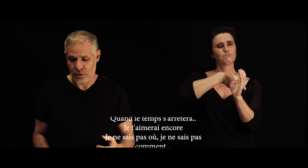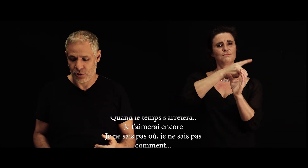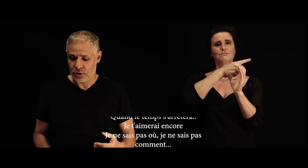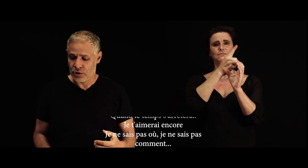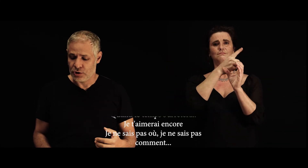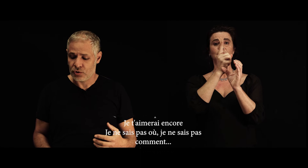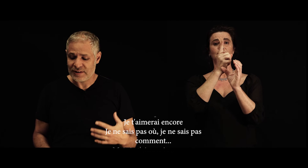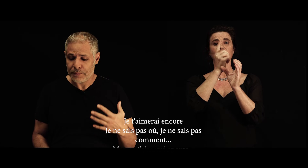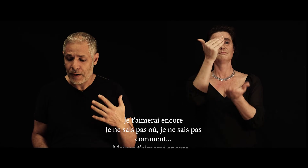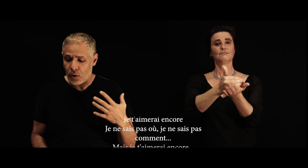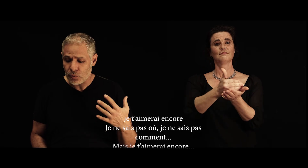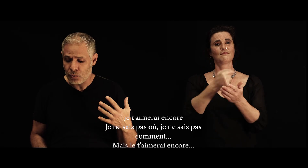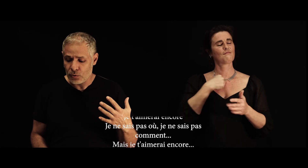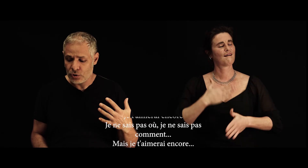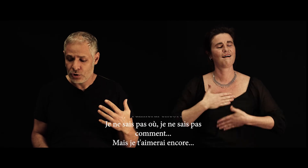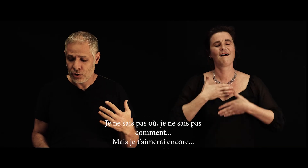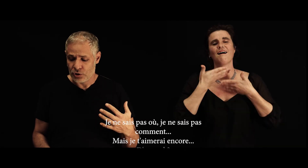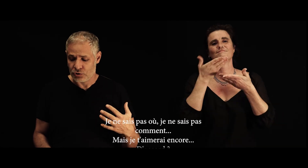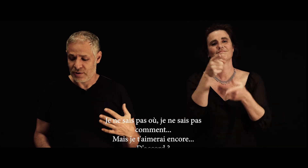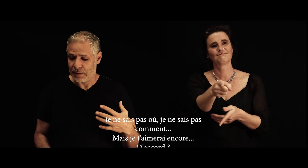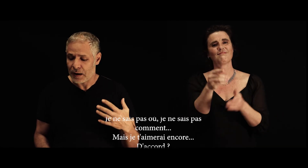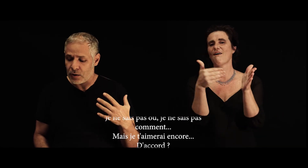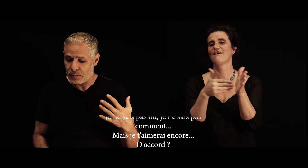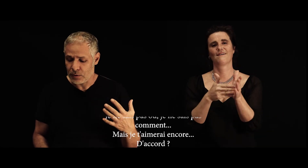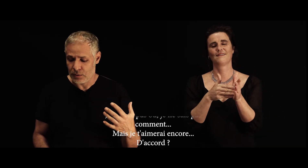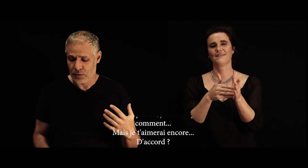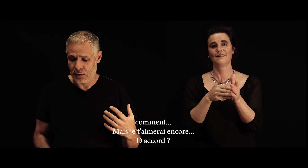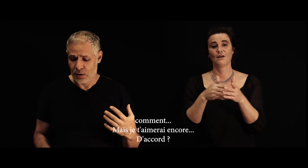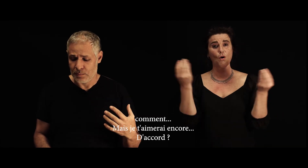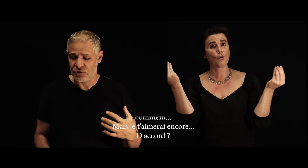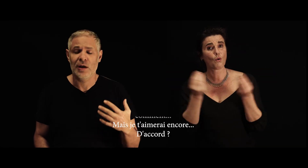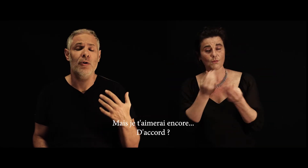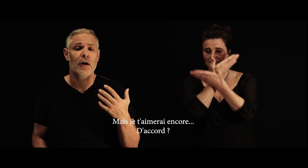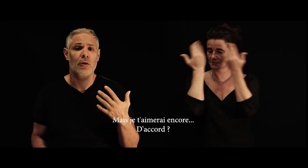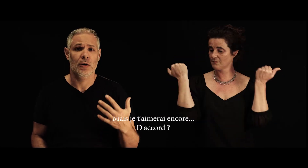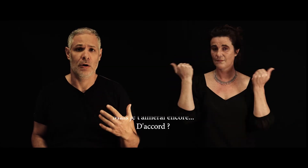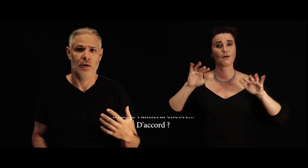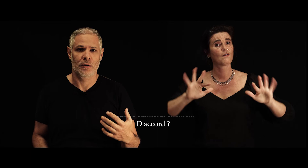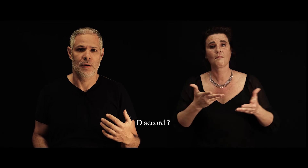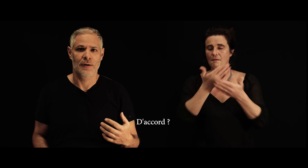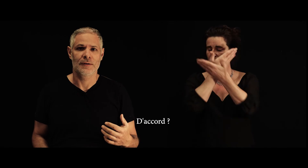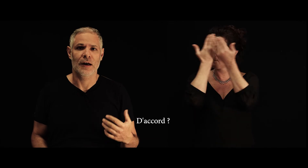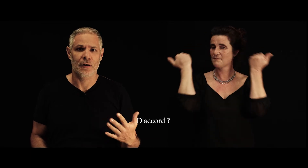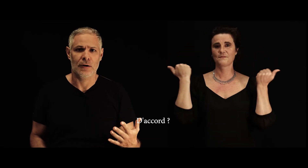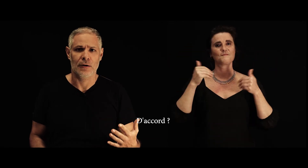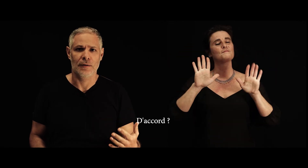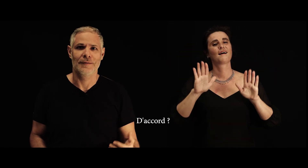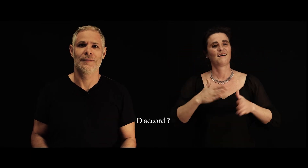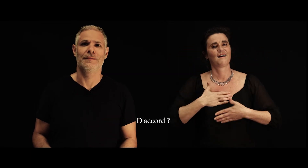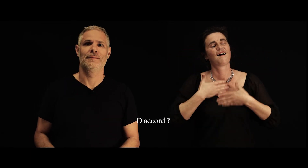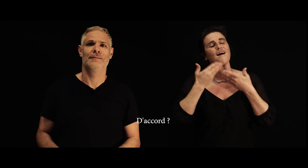encore. Je ne sais pas où, je ne sais pas comment, mais je t'aimerai encore.